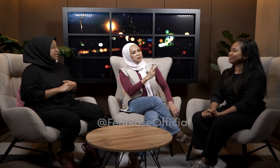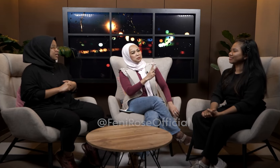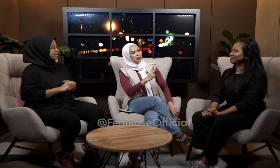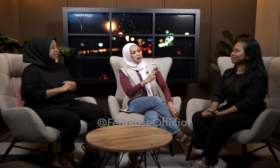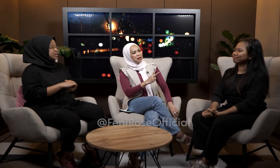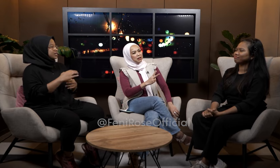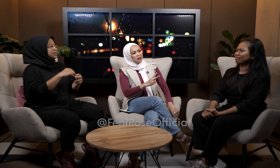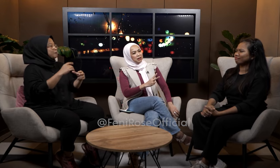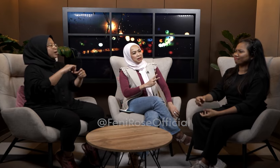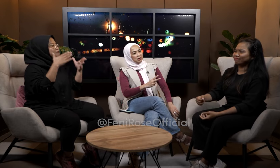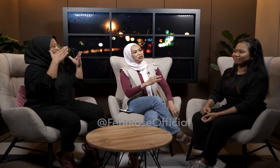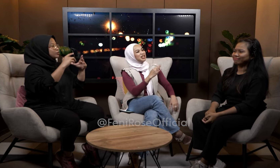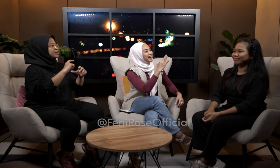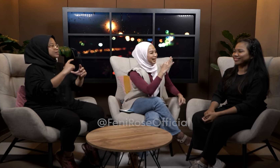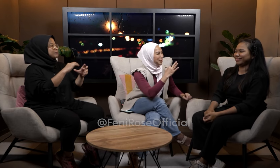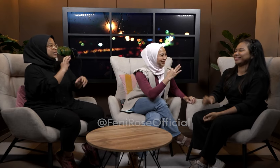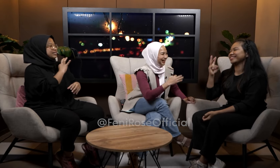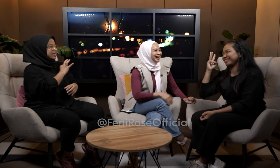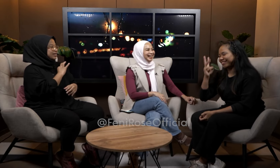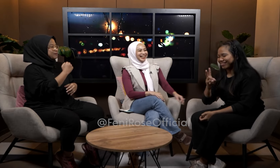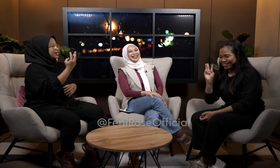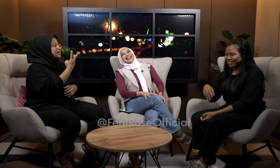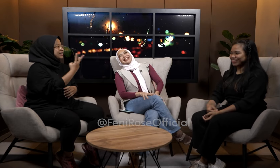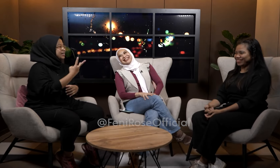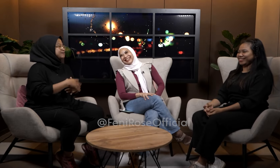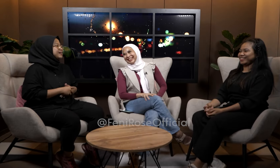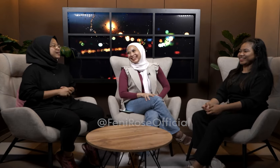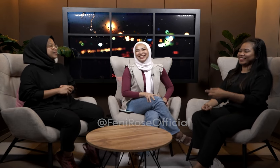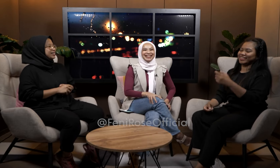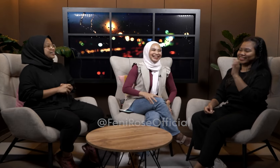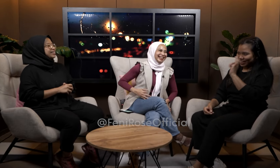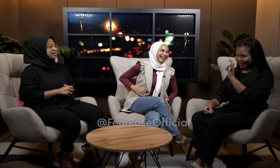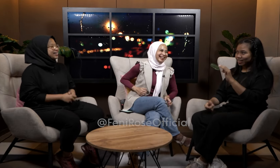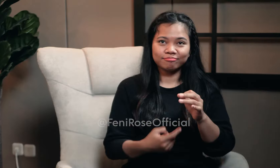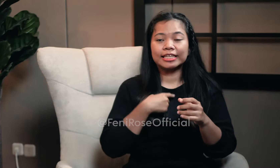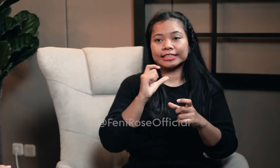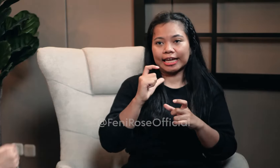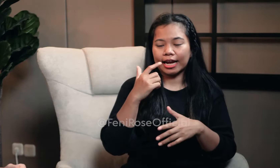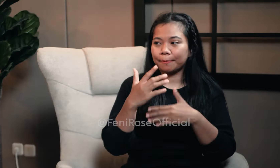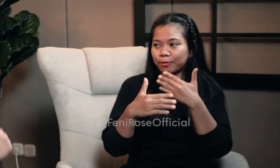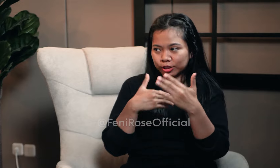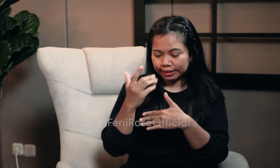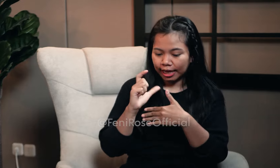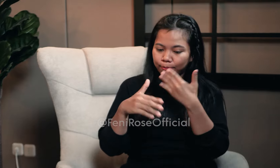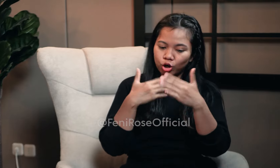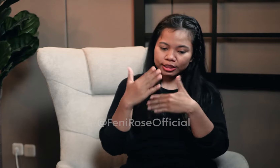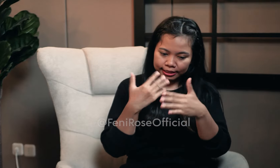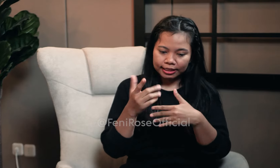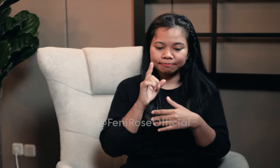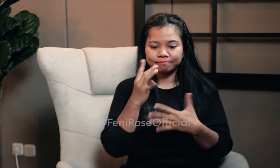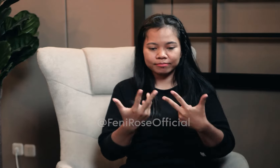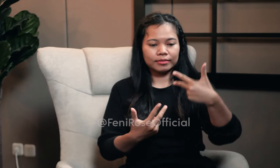kedua Tapi kan Oh tiga ya debatnya ya tapi kantiga debattig oke proses caranya itu